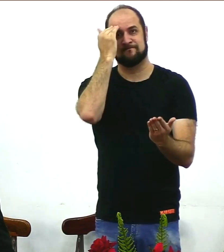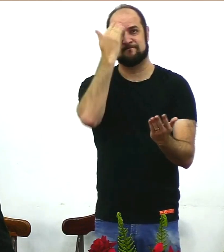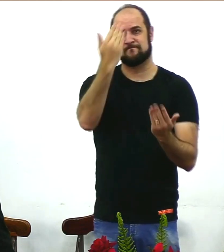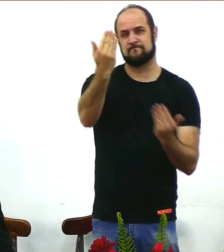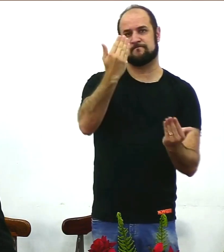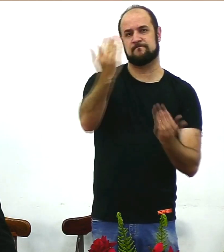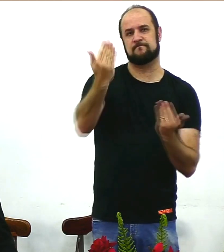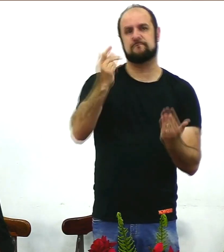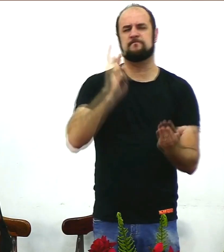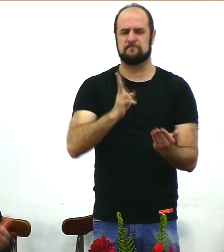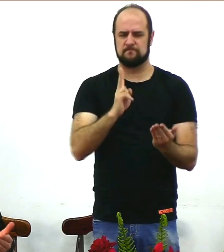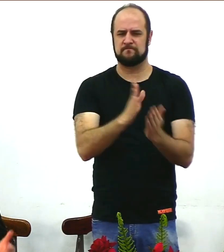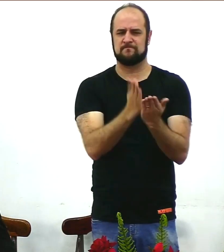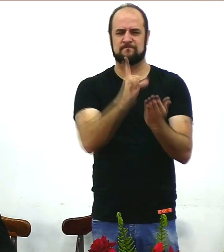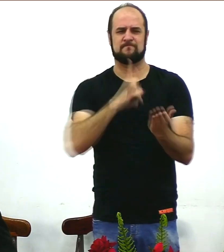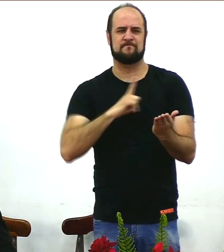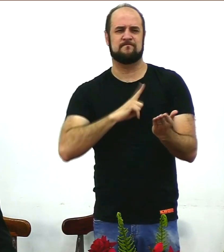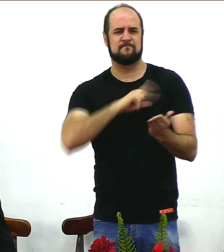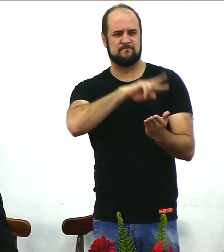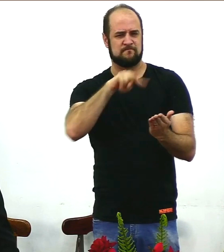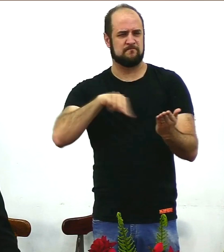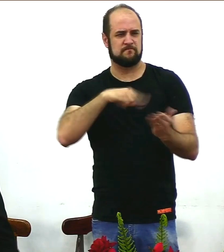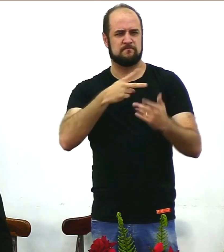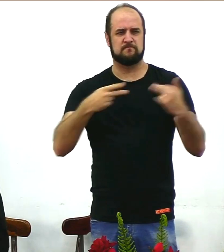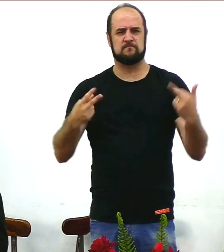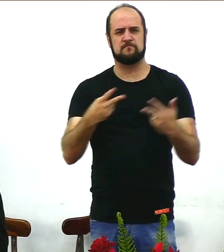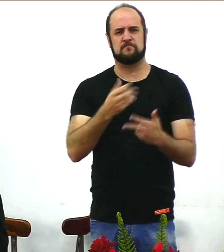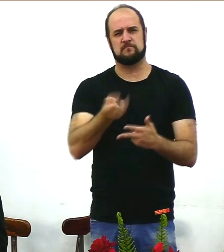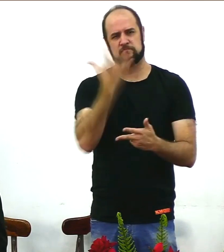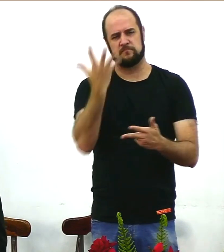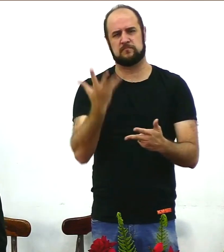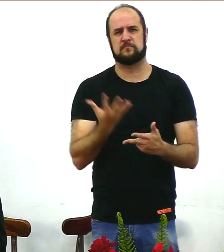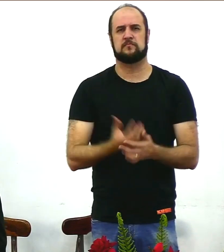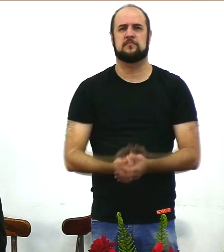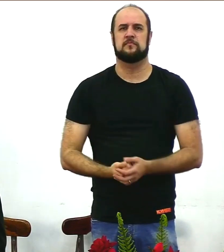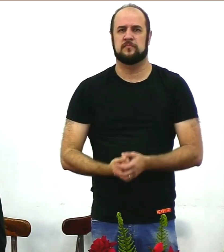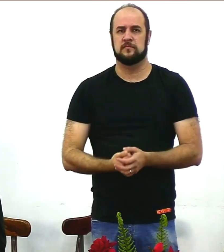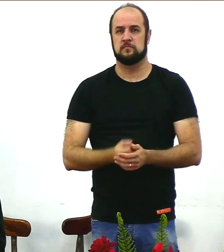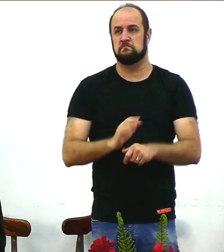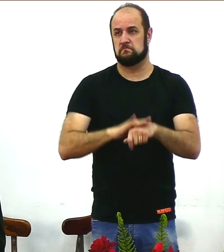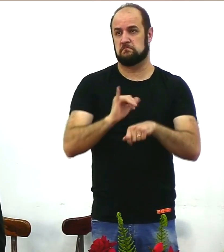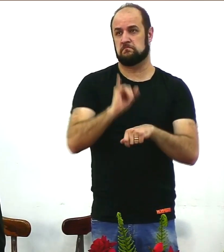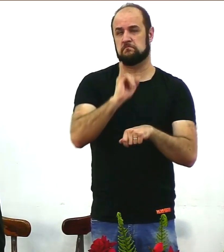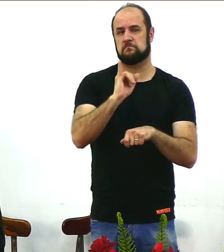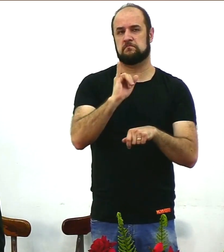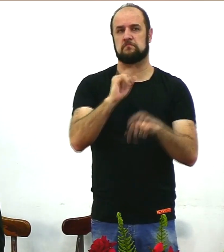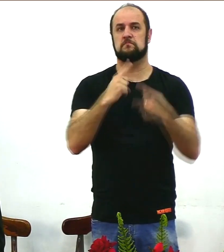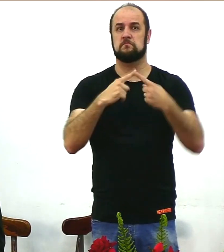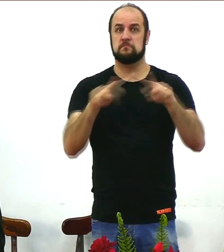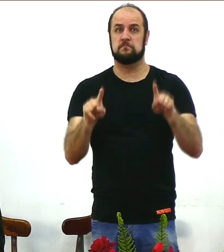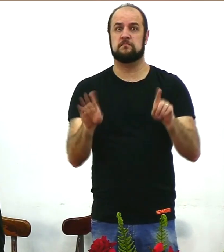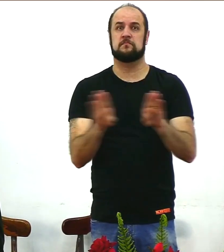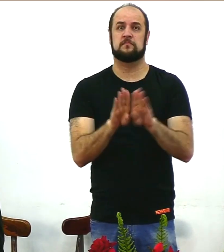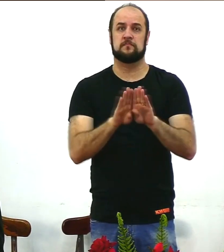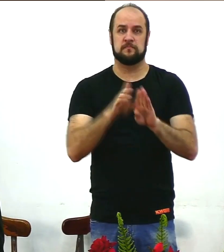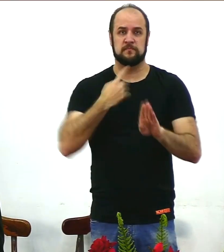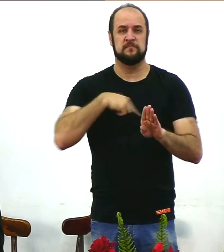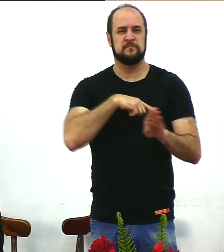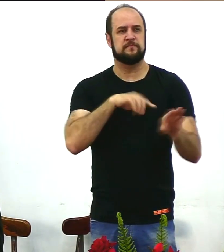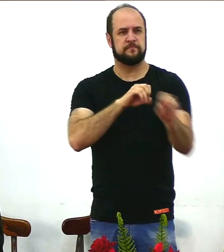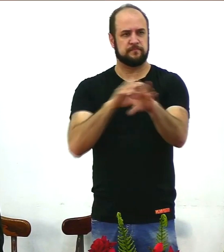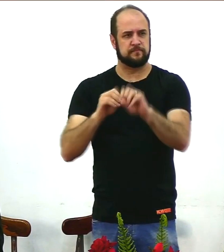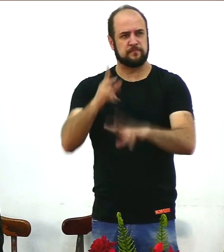está acontecendo. Então uma das coisas principais é essa, mas nós também precisamos orientar o povo de